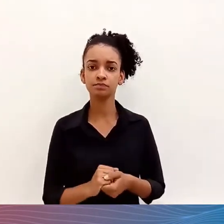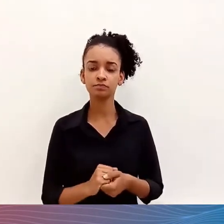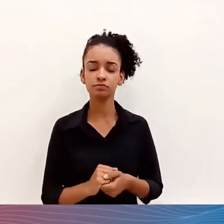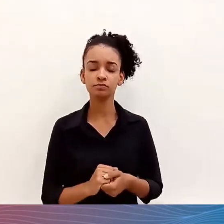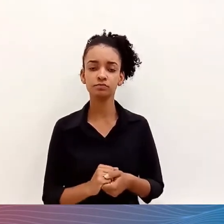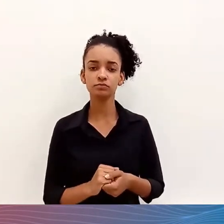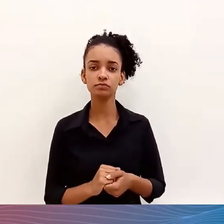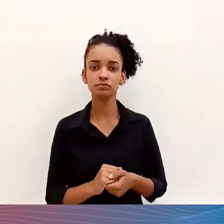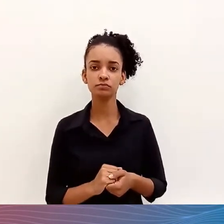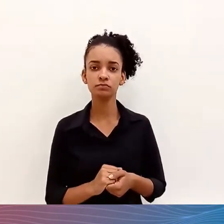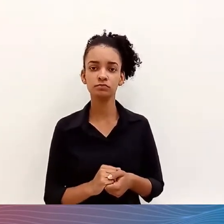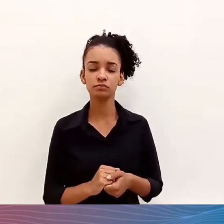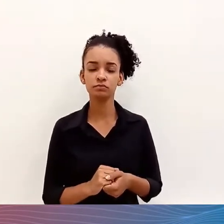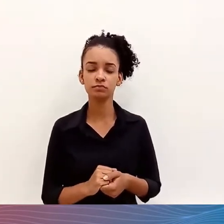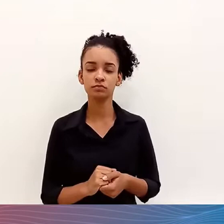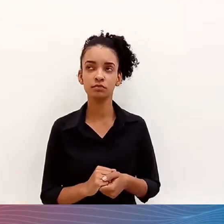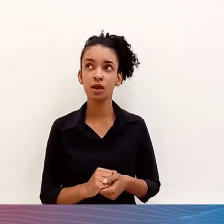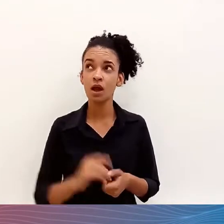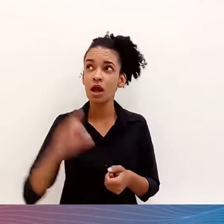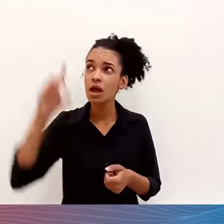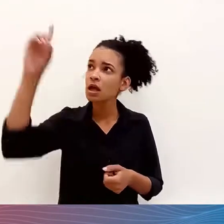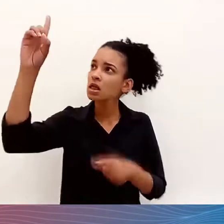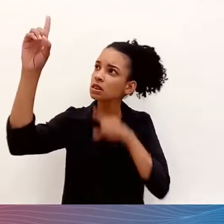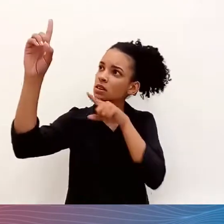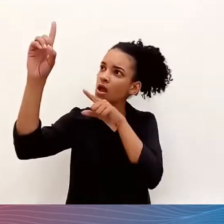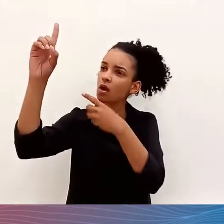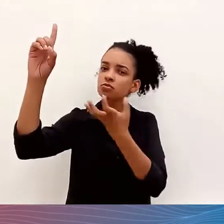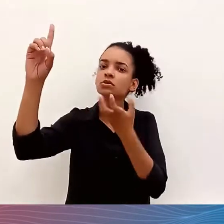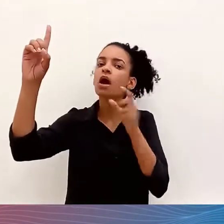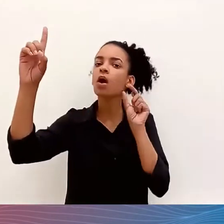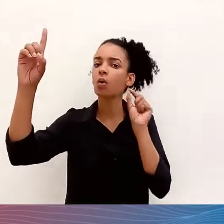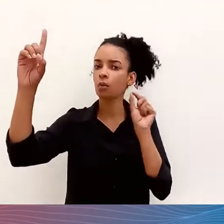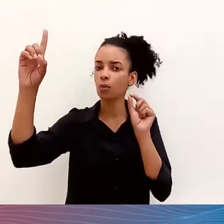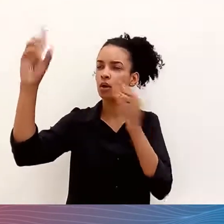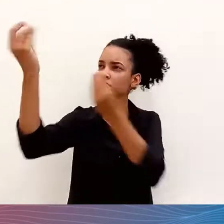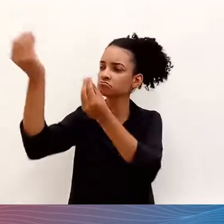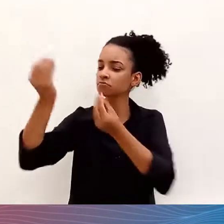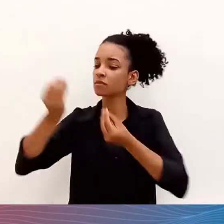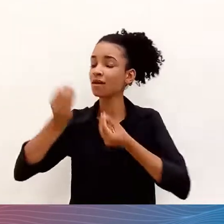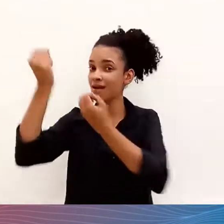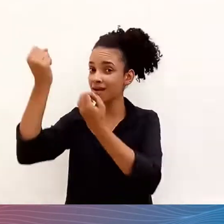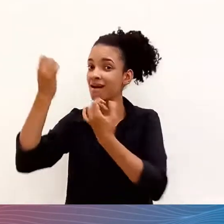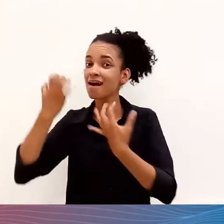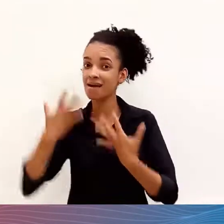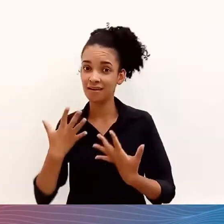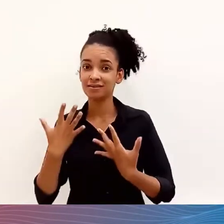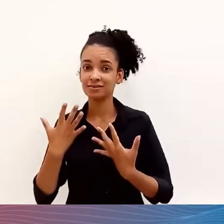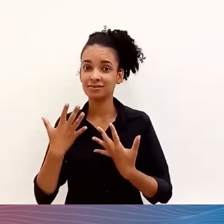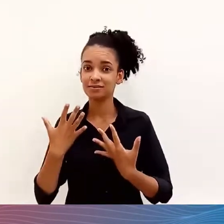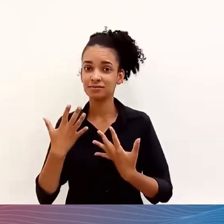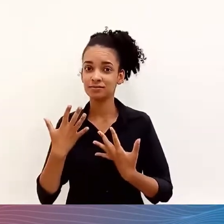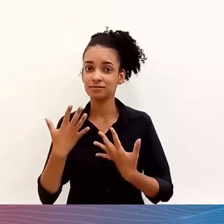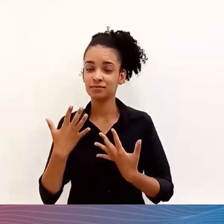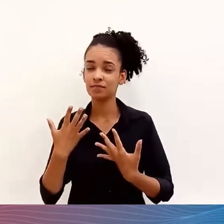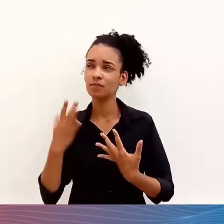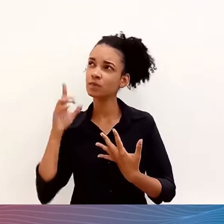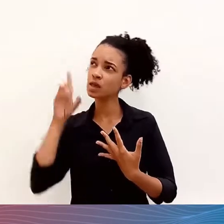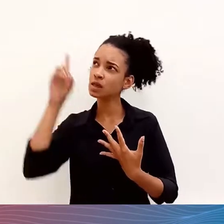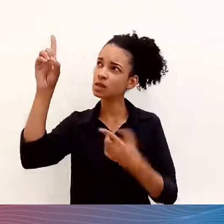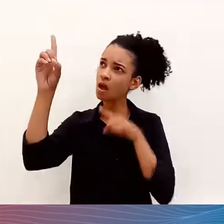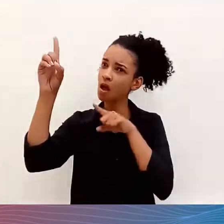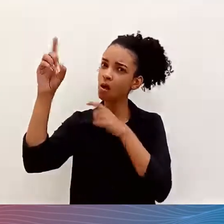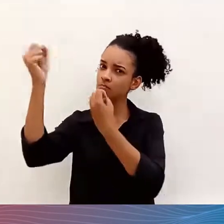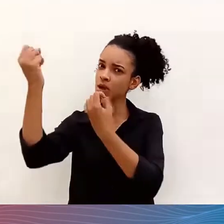Deus quer nos dar a sua graça. E pela sua graça, irmãos, a sua vontade será